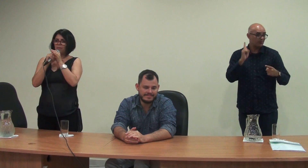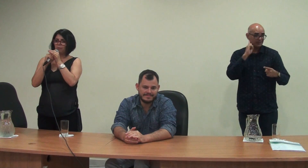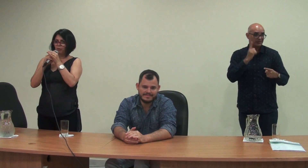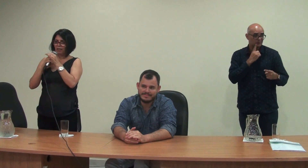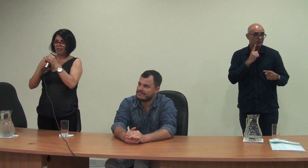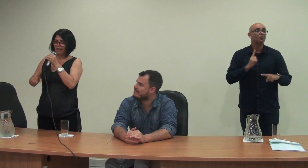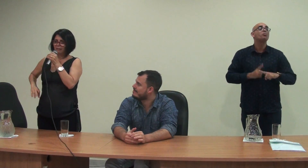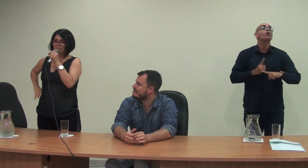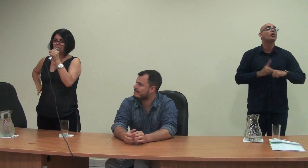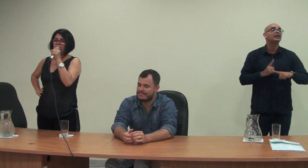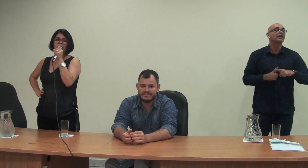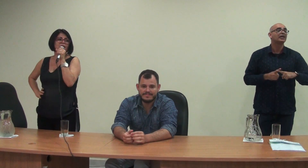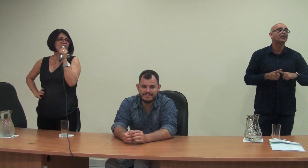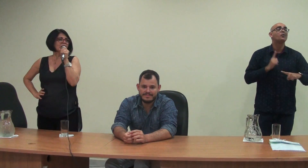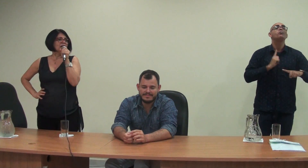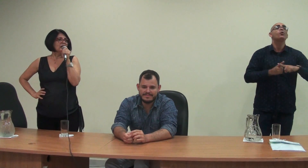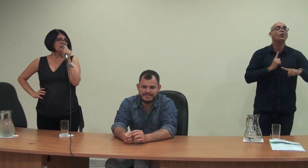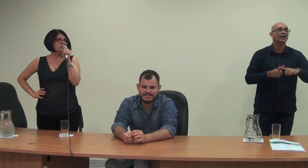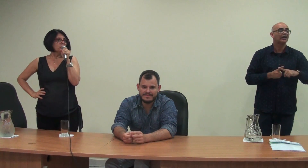Sabe por quê?